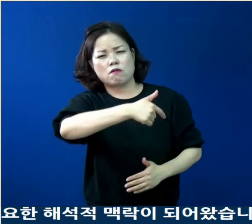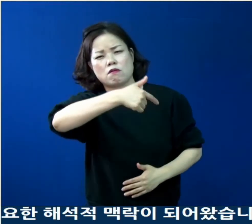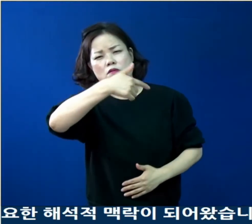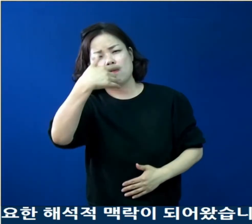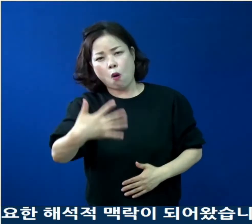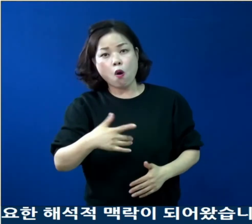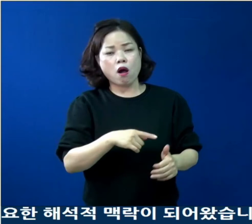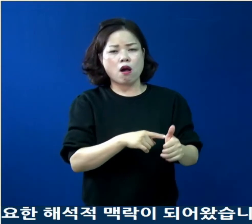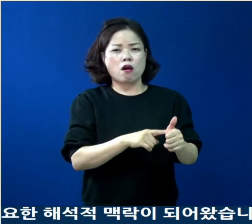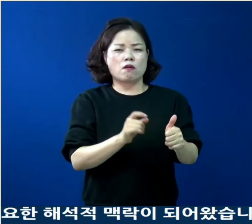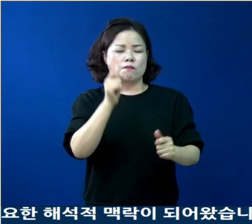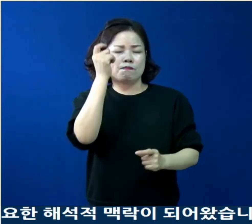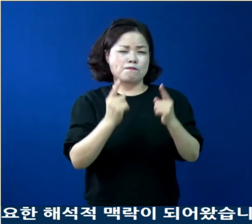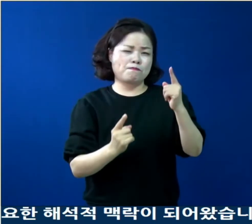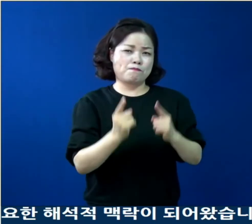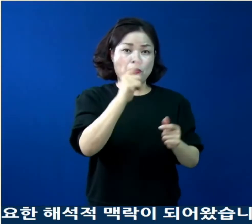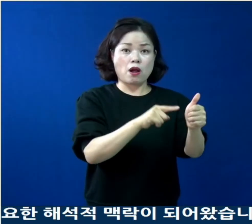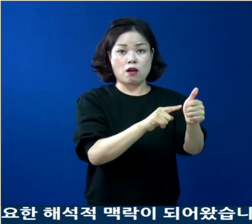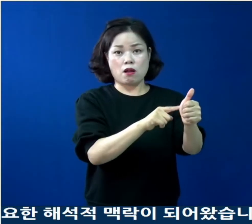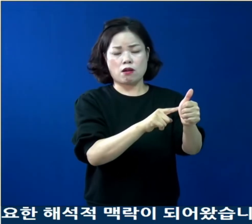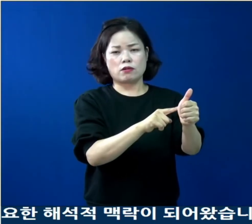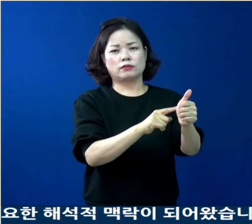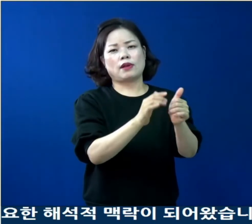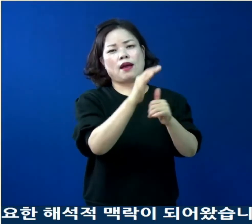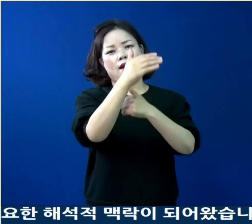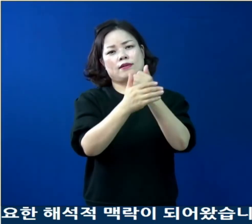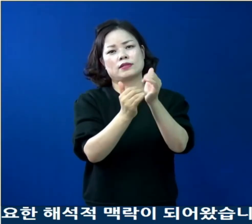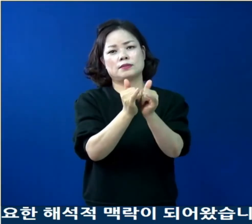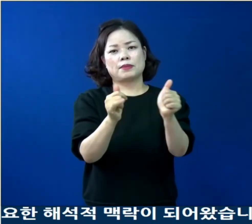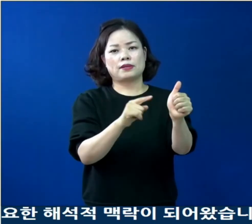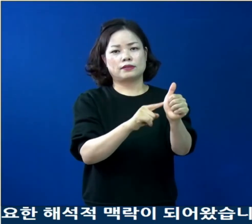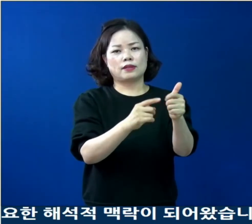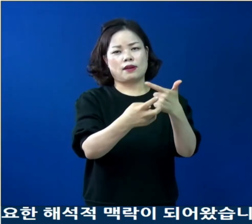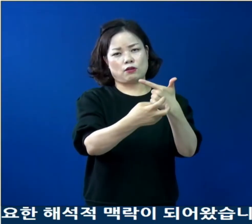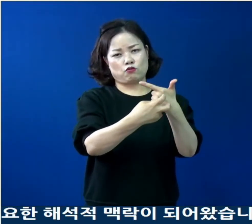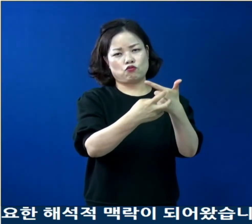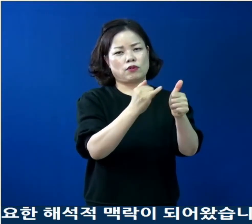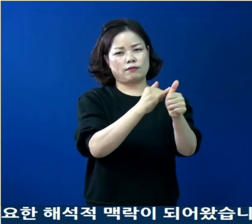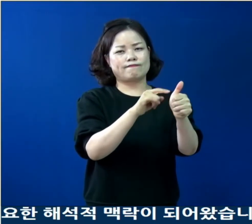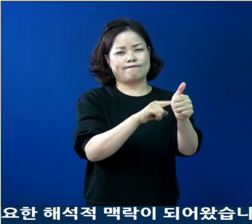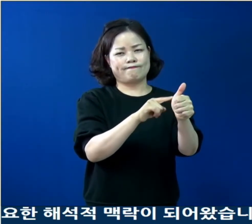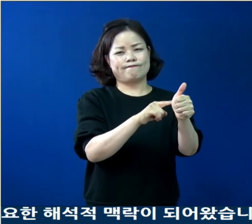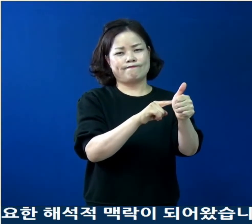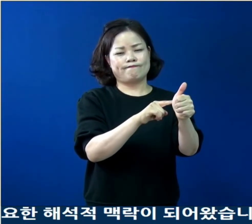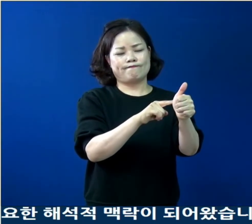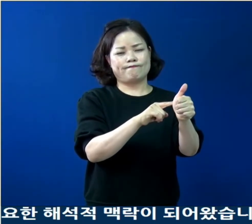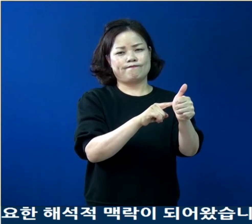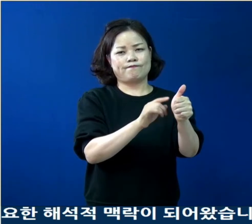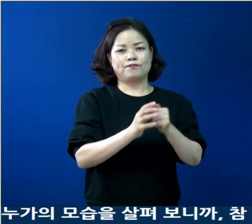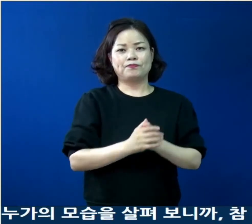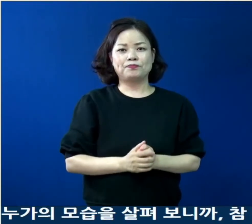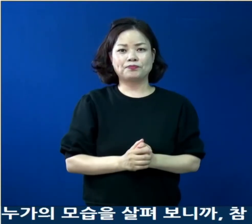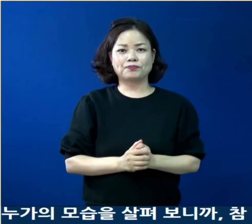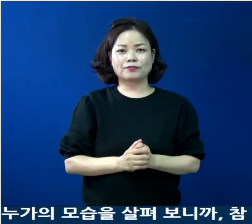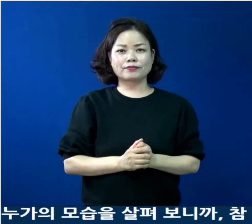없는 아주 탁월한 하나님의 사람이었다, 이렇게 정리해 볼 수 있겠습니다.